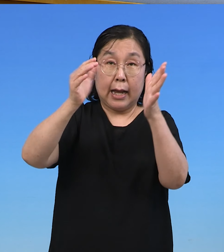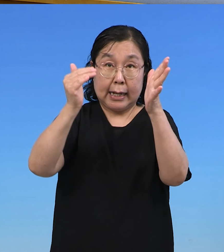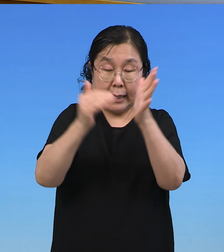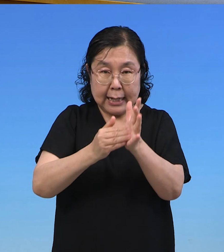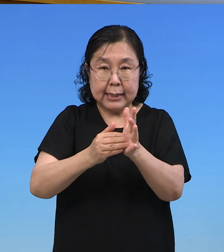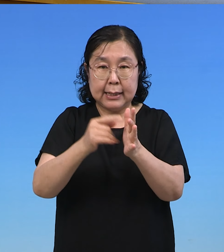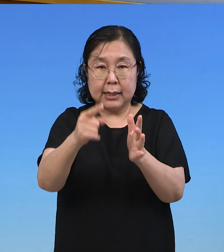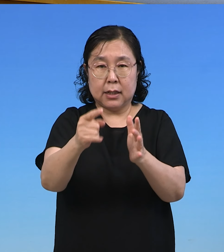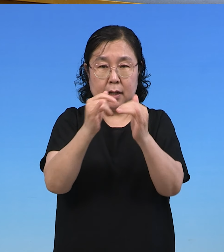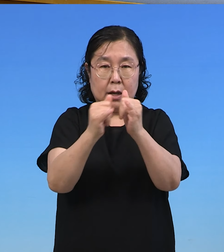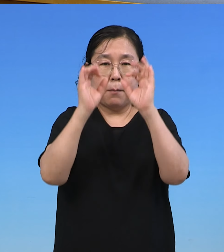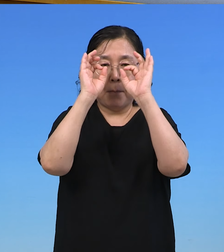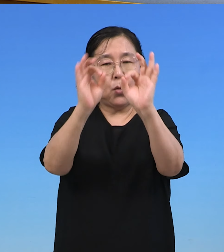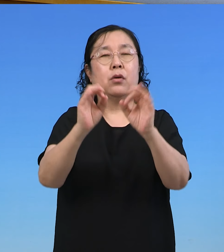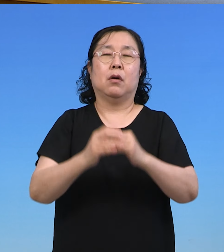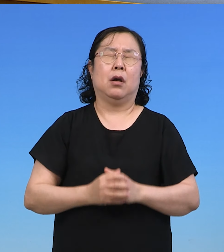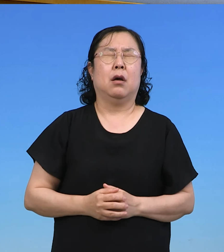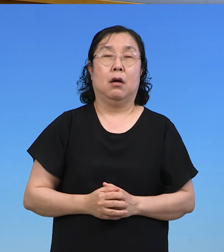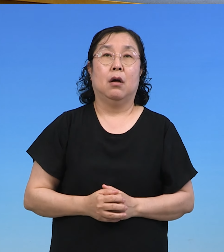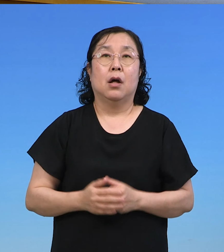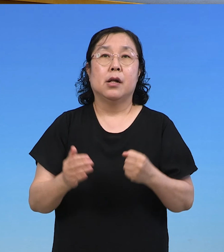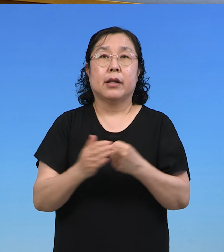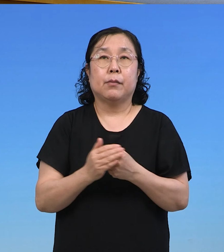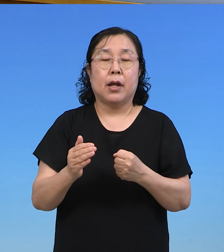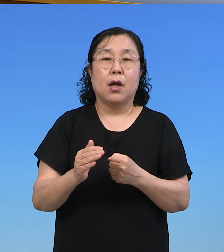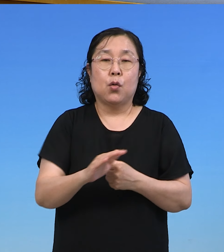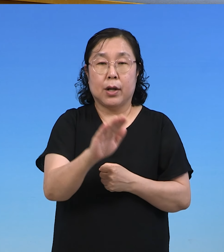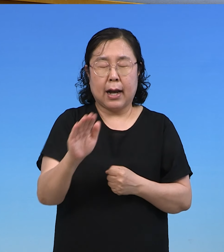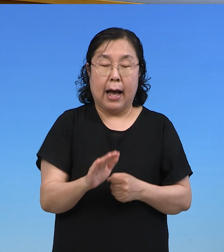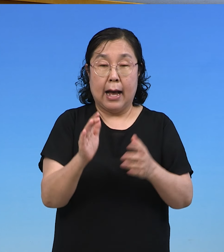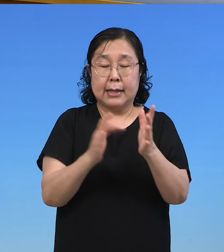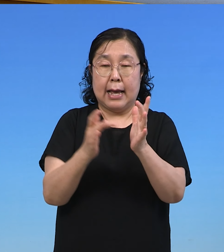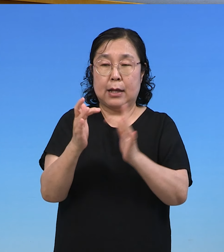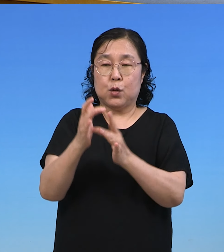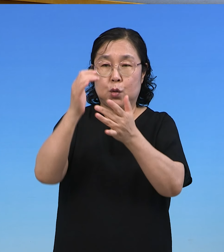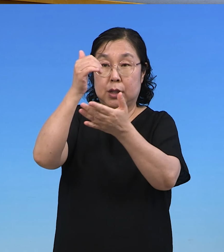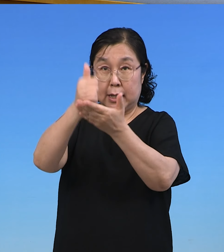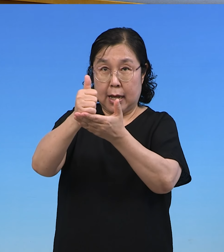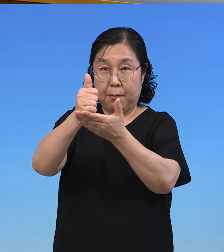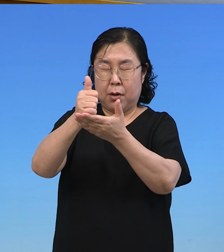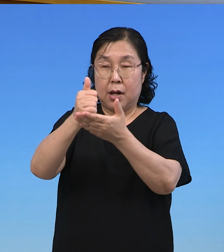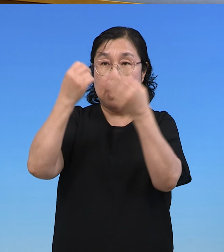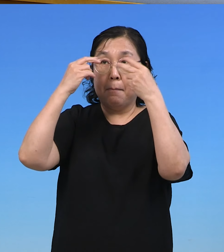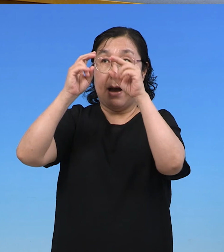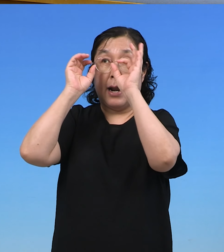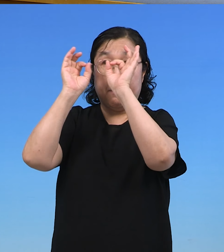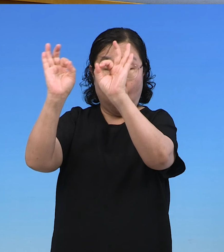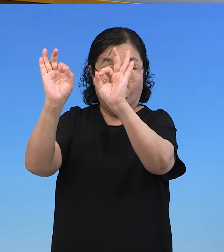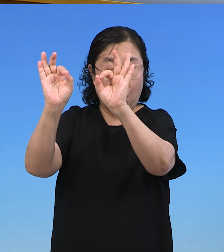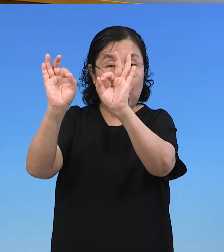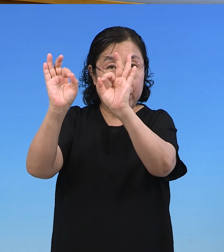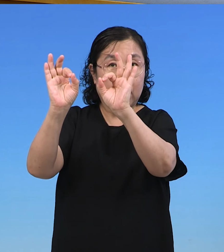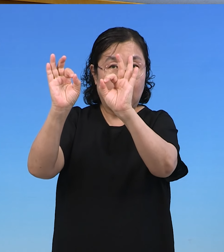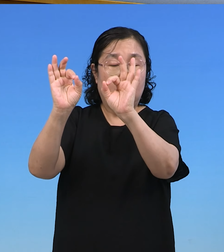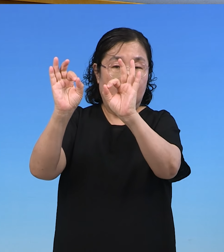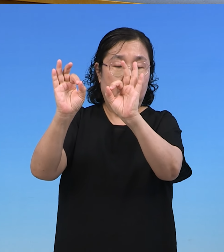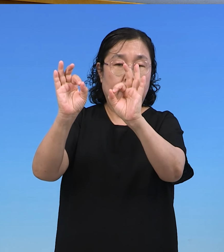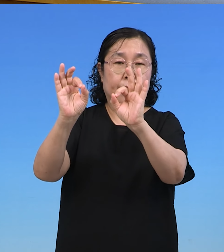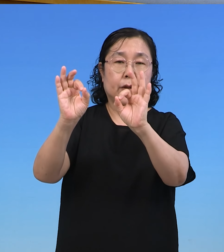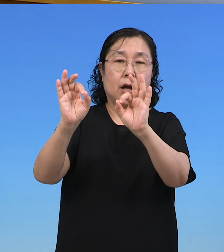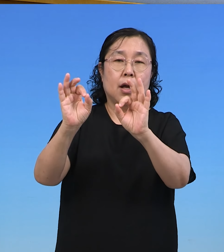이인 예수를 바라보자. 사도 바울이 어떤 상황에서 요동하지 않을 수 있었던 건 그 발레리나의 그 원리